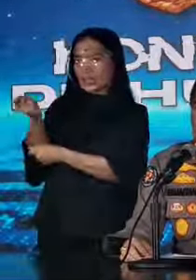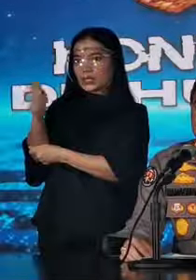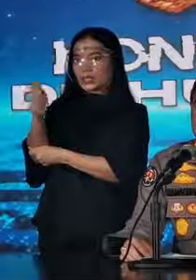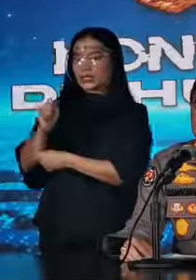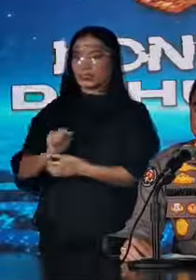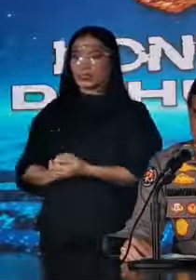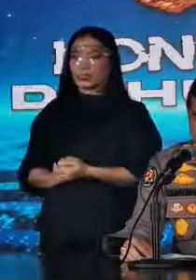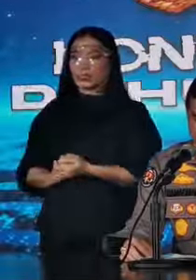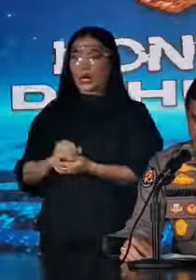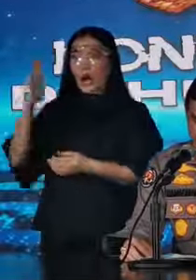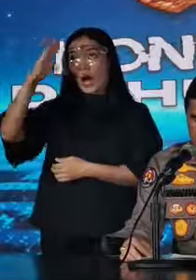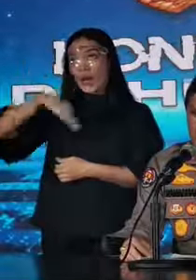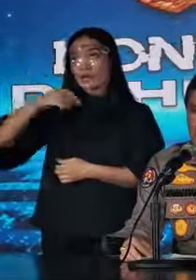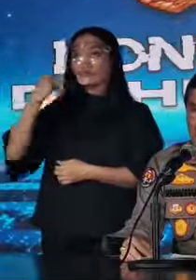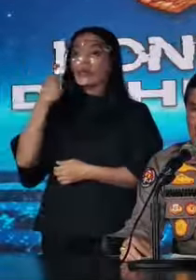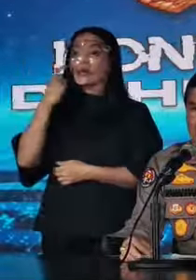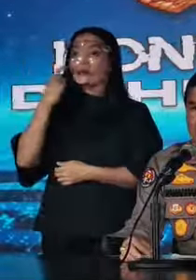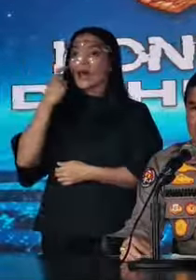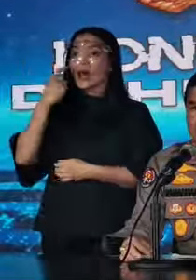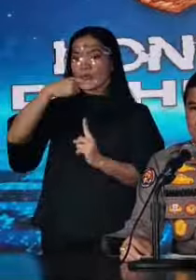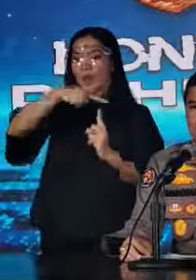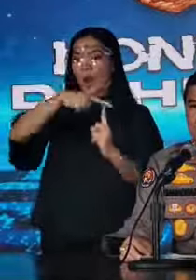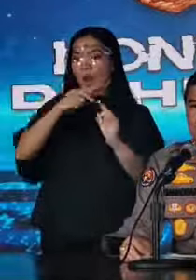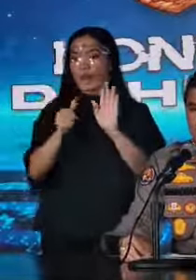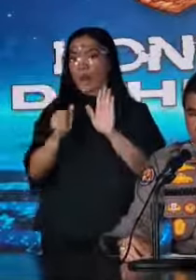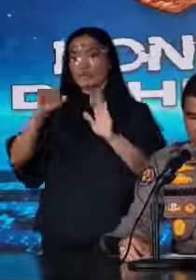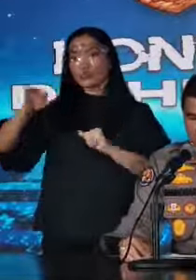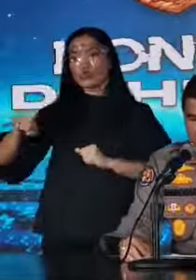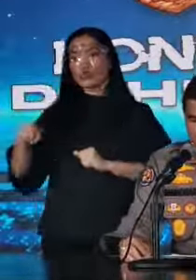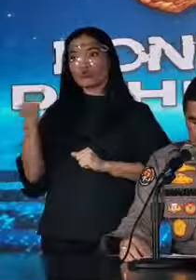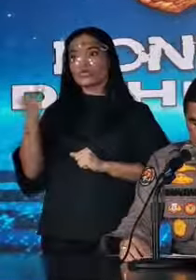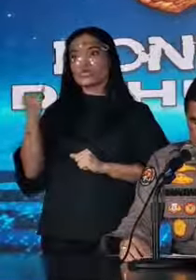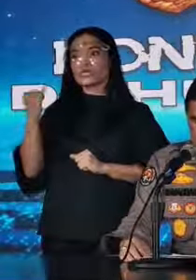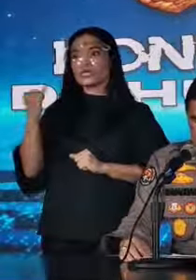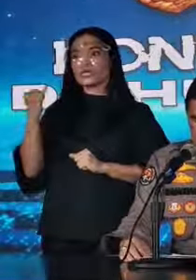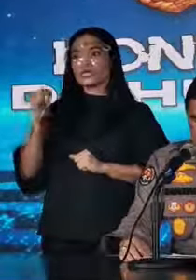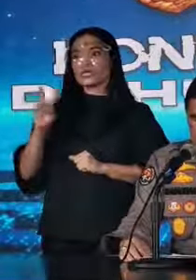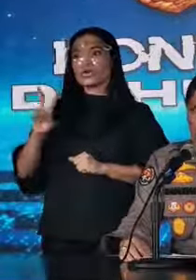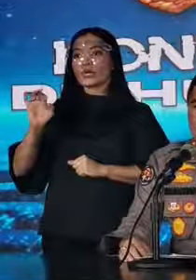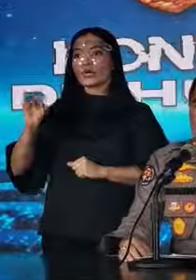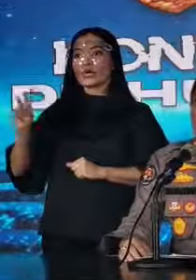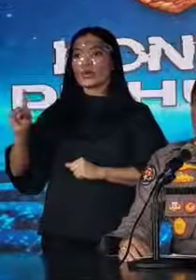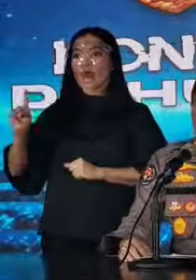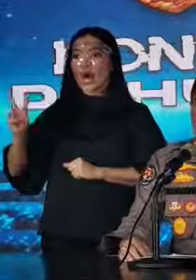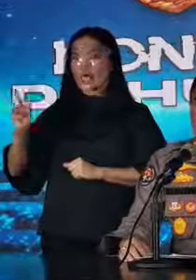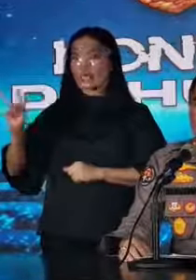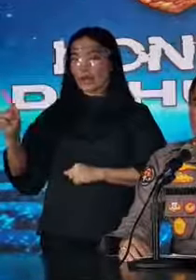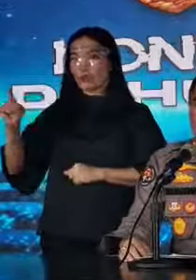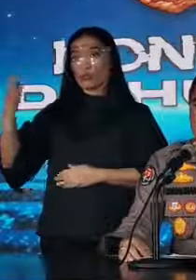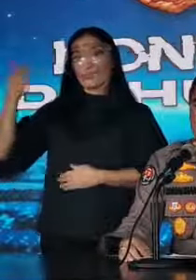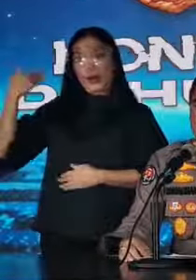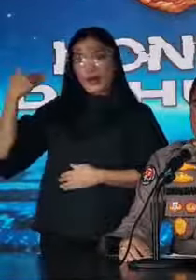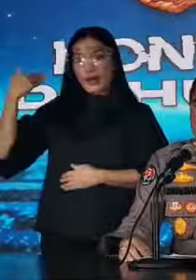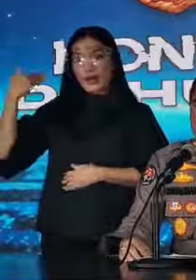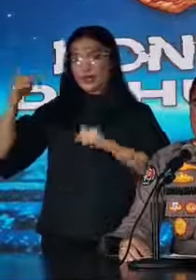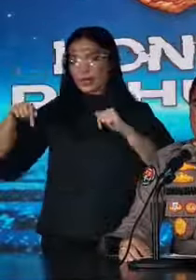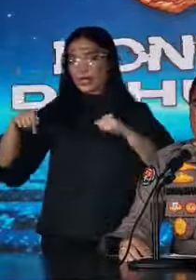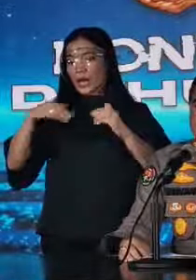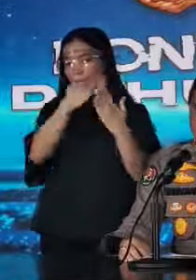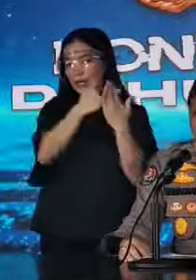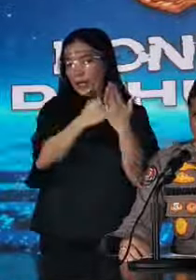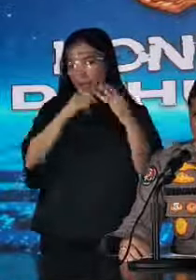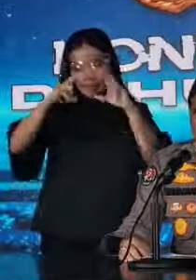yang berikut, hari Selasa tanggal 6 Juli tahun 2021 telah dilakukan